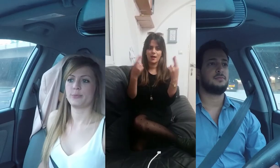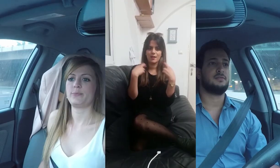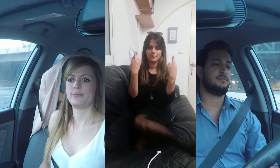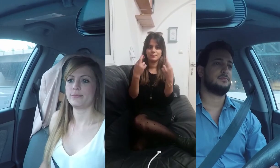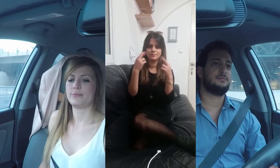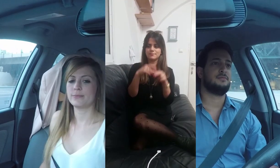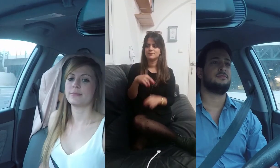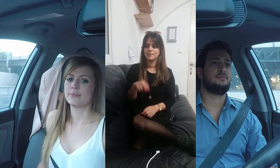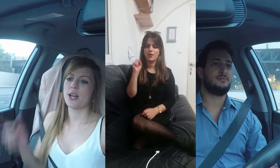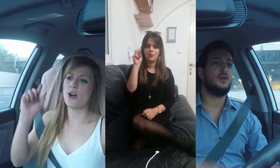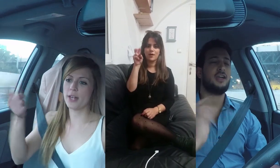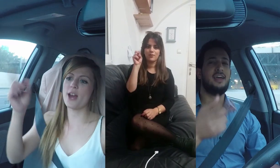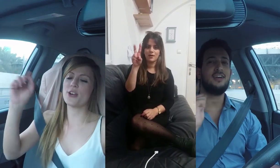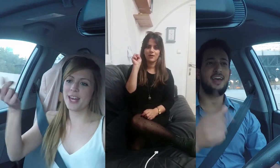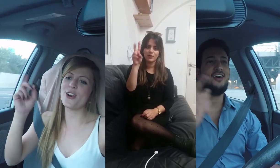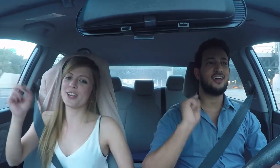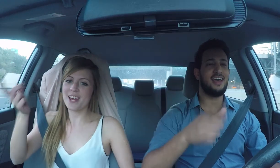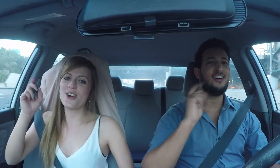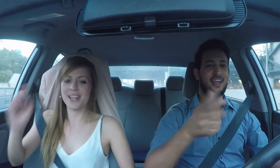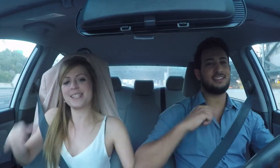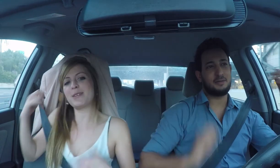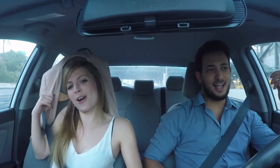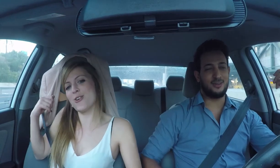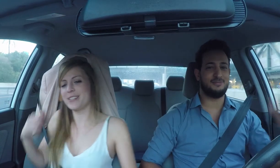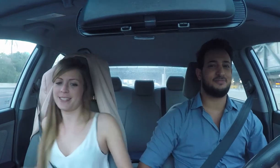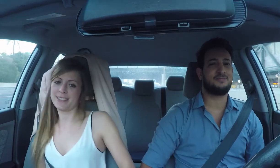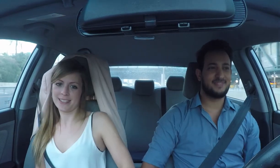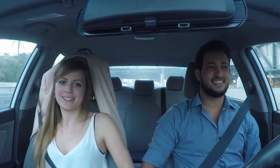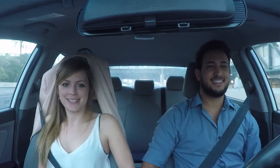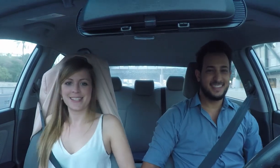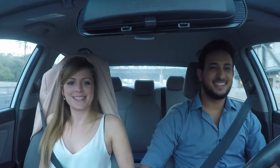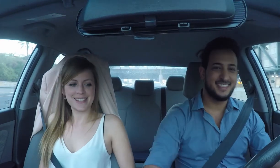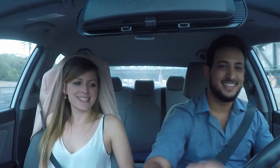קל. אוקיי, אוקיי, אוקיי, אוקיי, שים גיטרות.